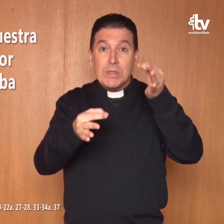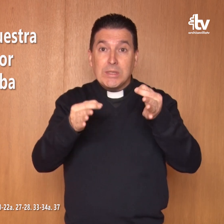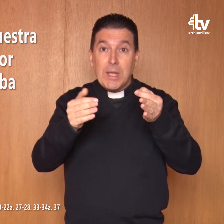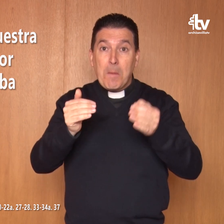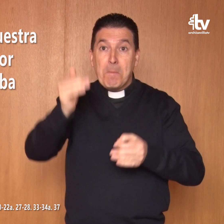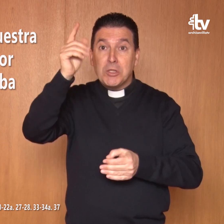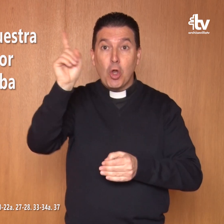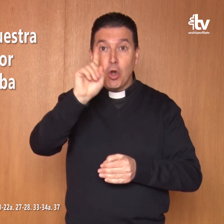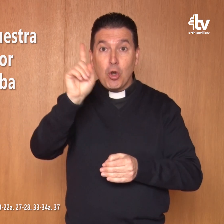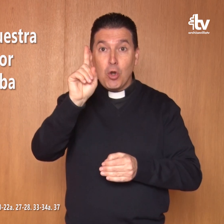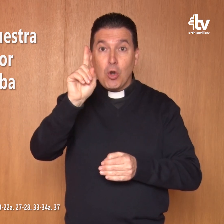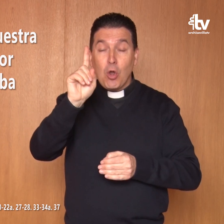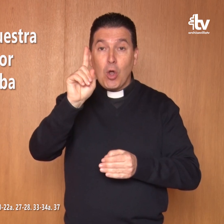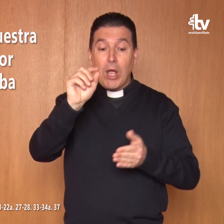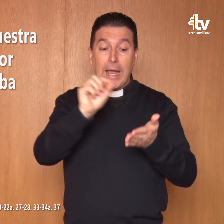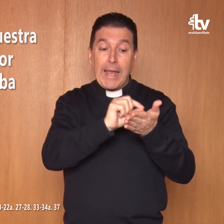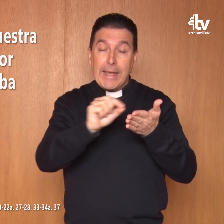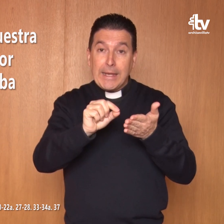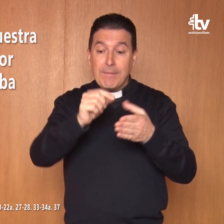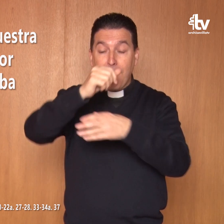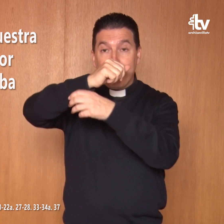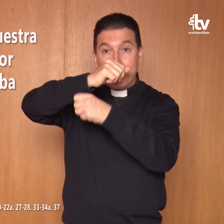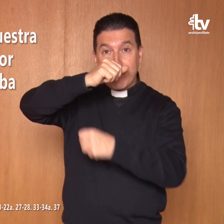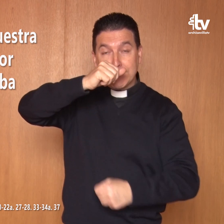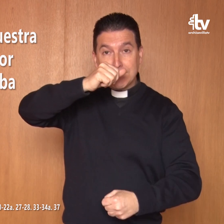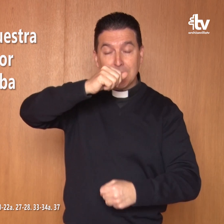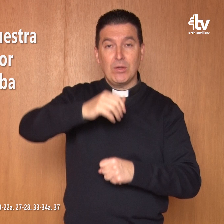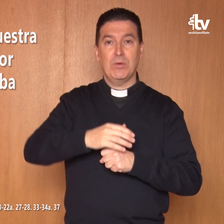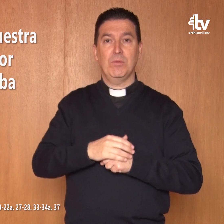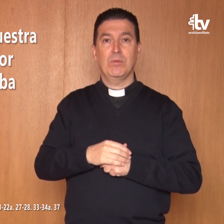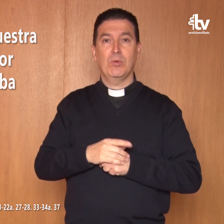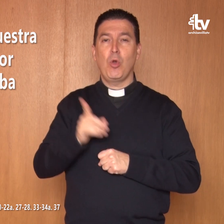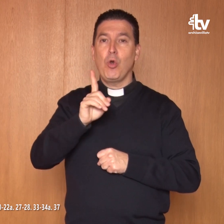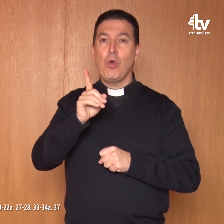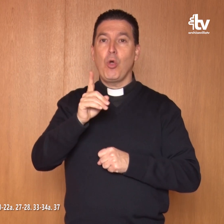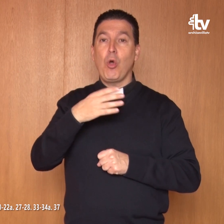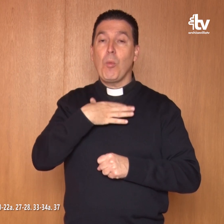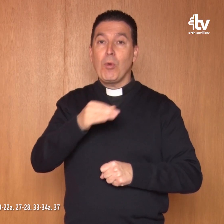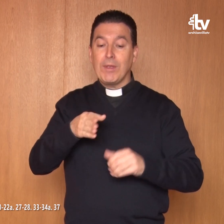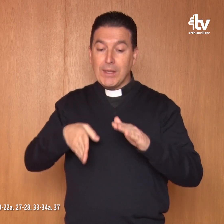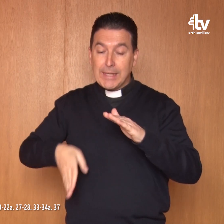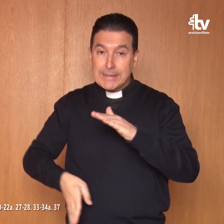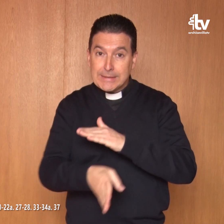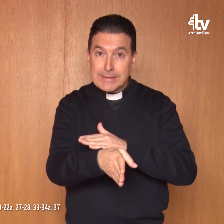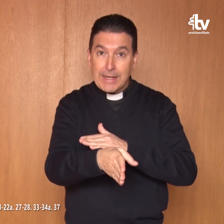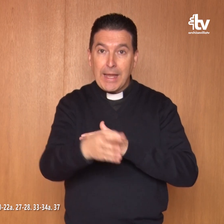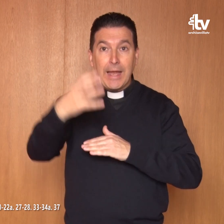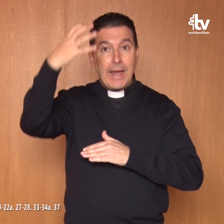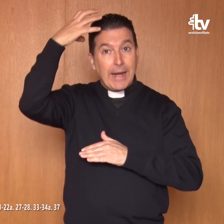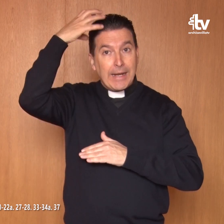no es mayor que la de los escribas y fariseos No entraréis en el reino